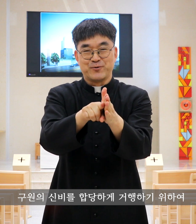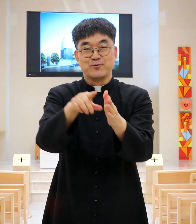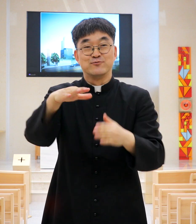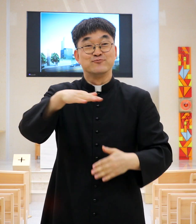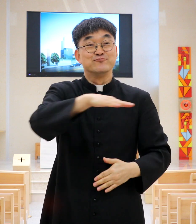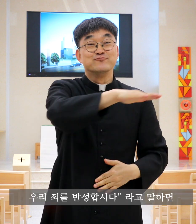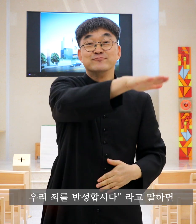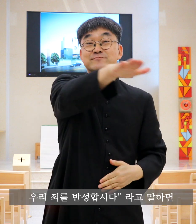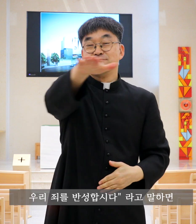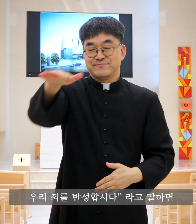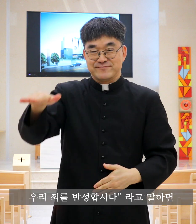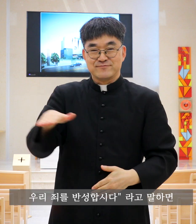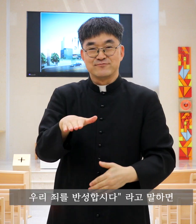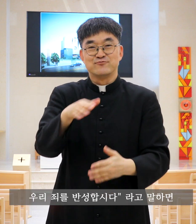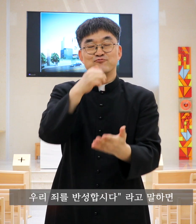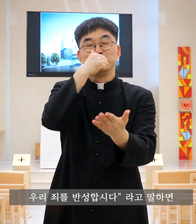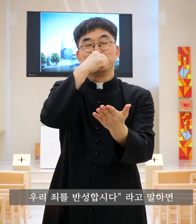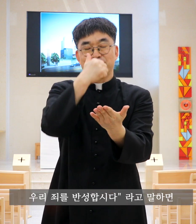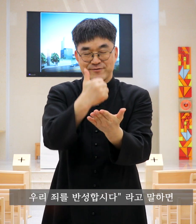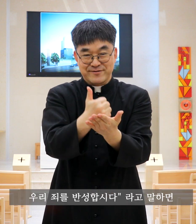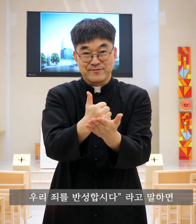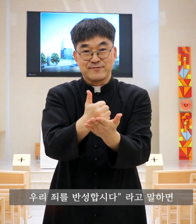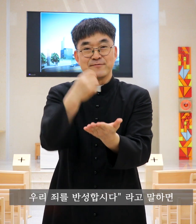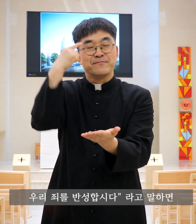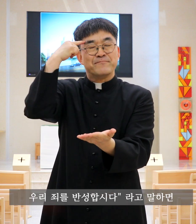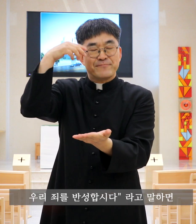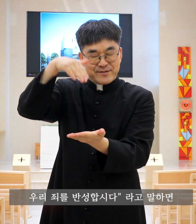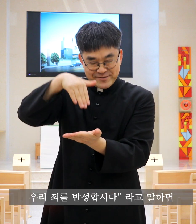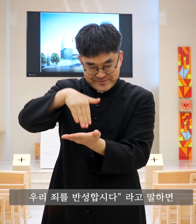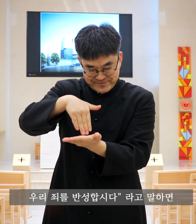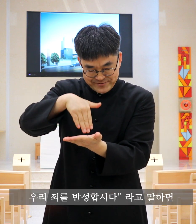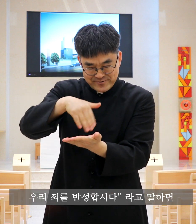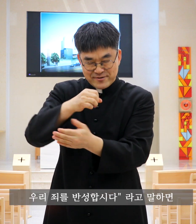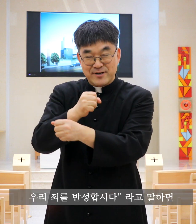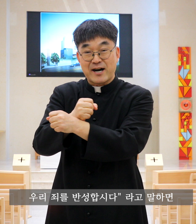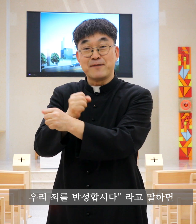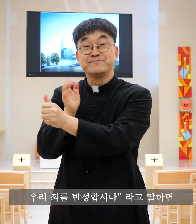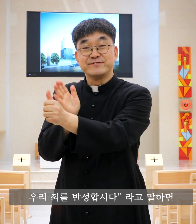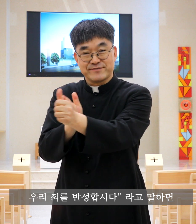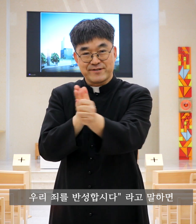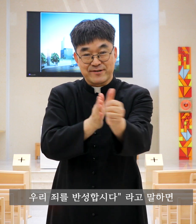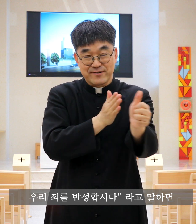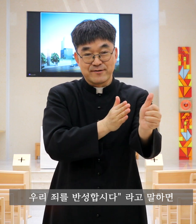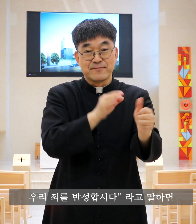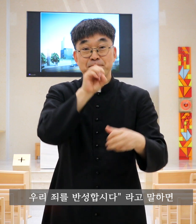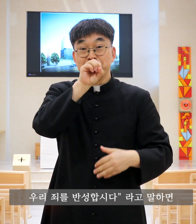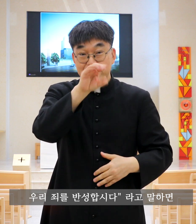우리의 죄를 반성합시다 라고 말하면